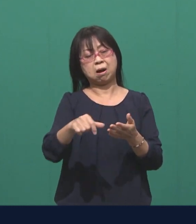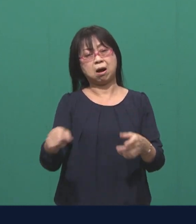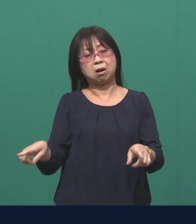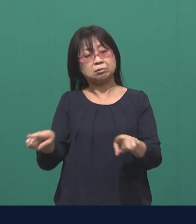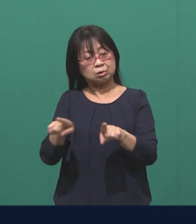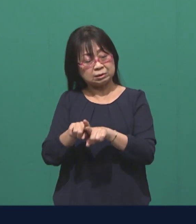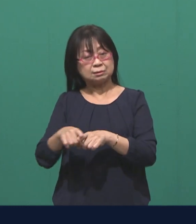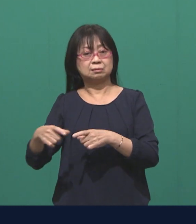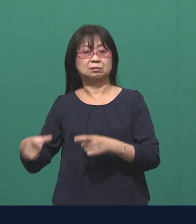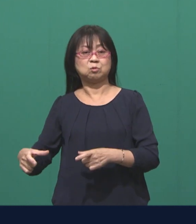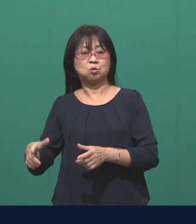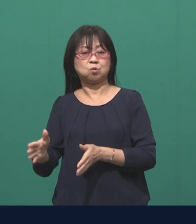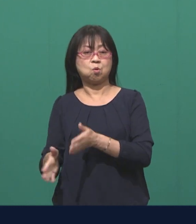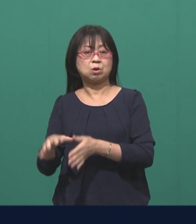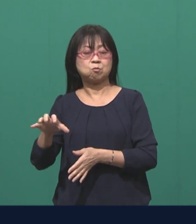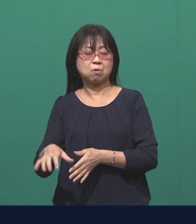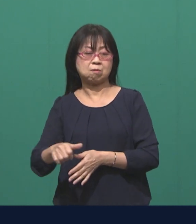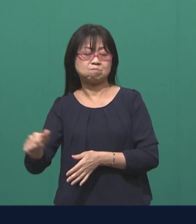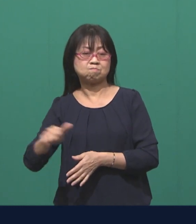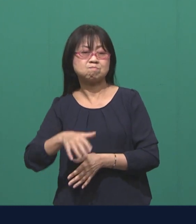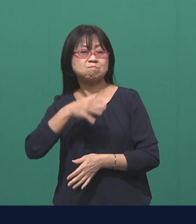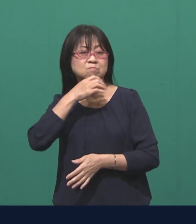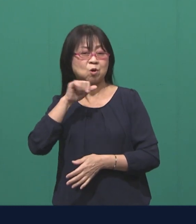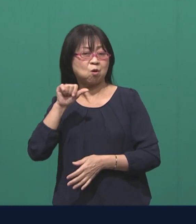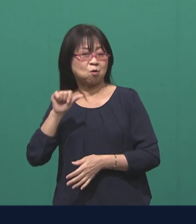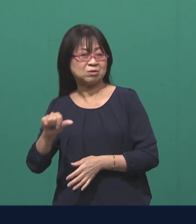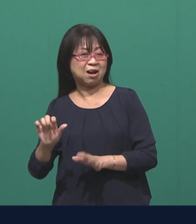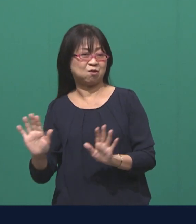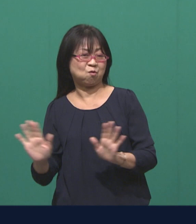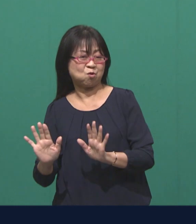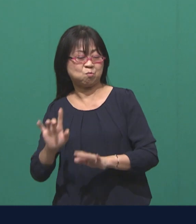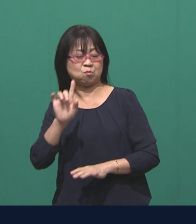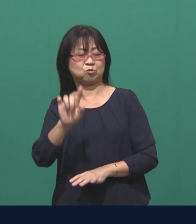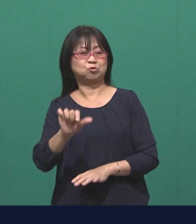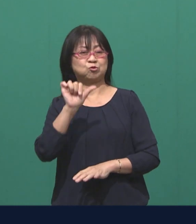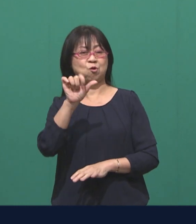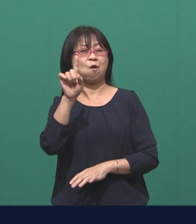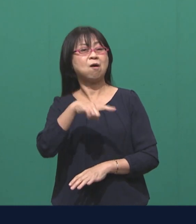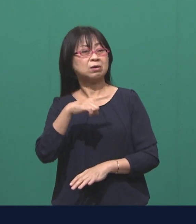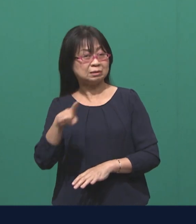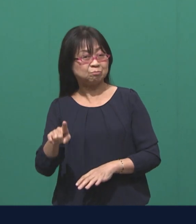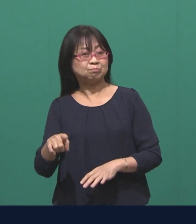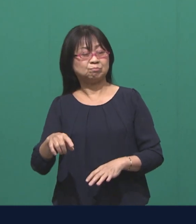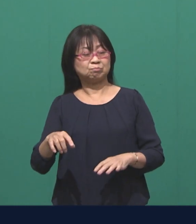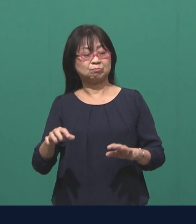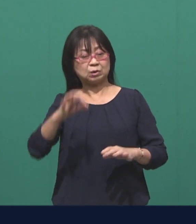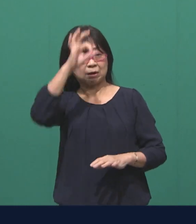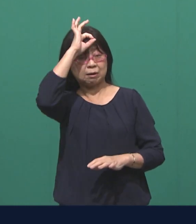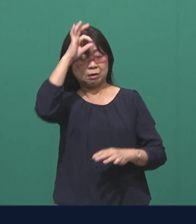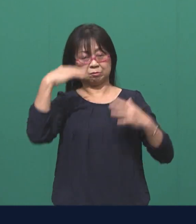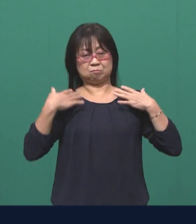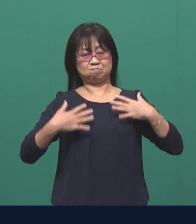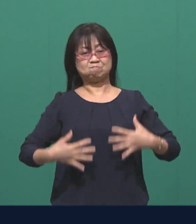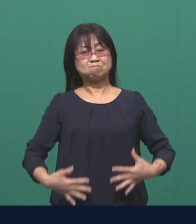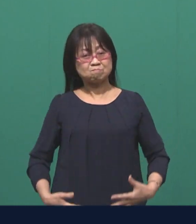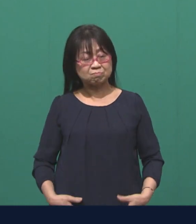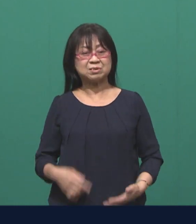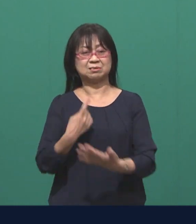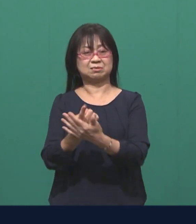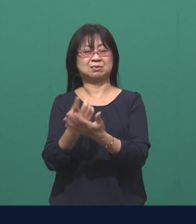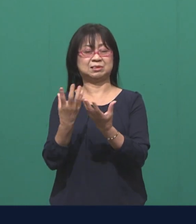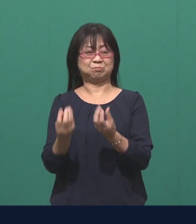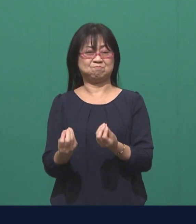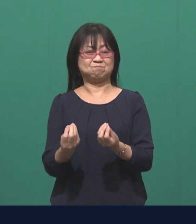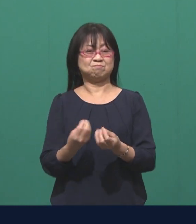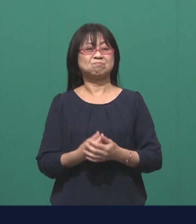全協会メンバーとともに、地元の保育園に通う5歳児15人がジュニアポリス姿で